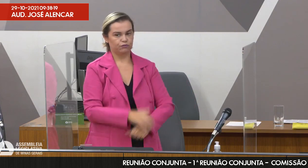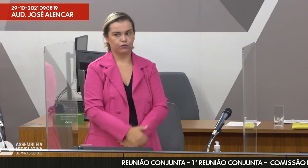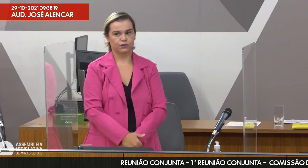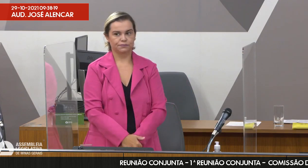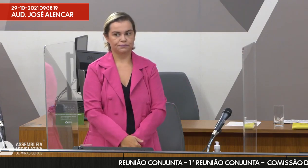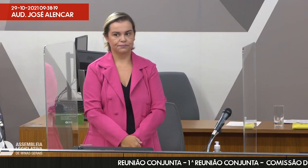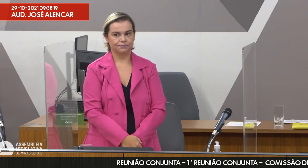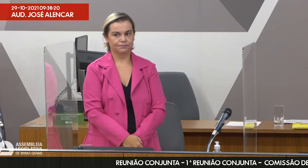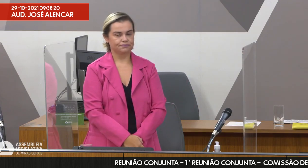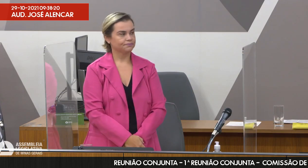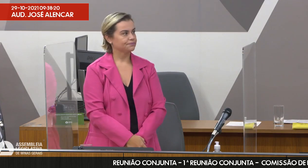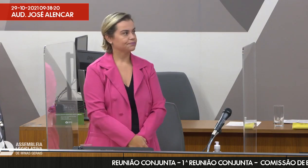Próximo slide.